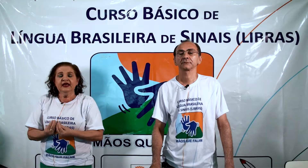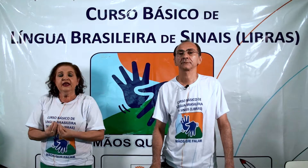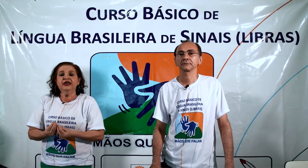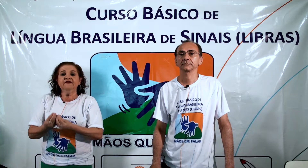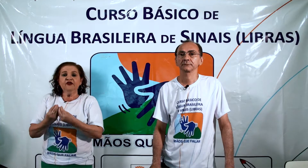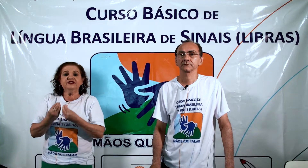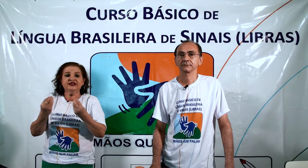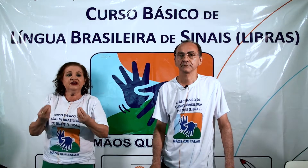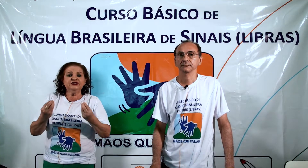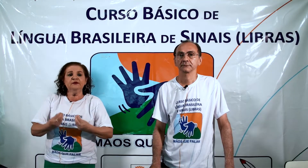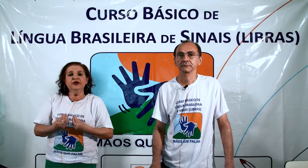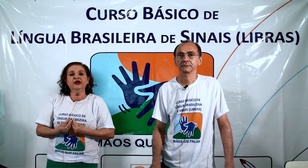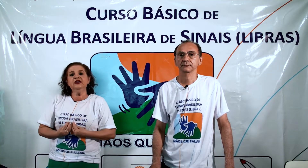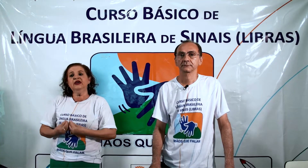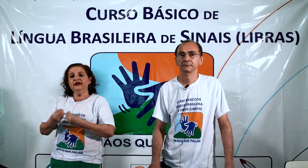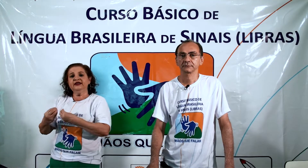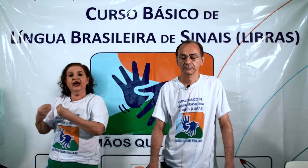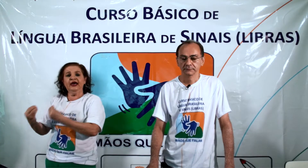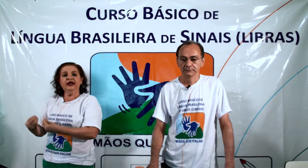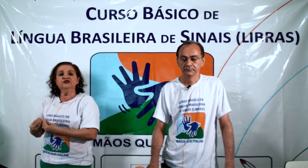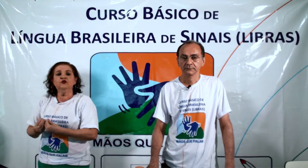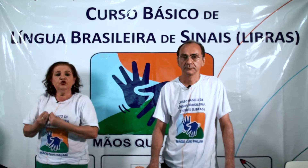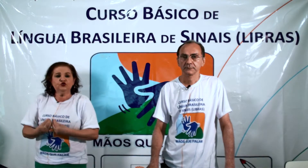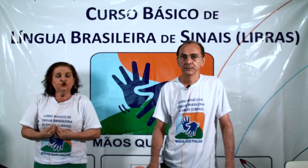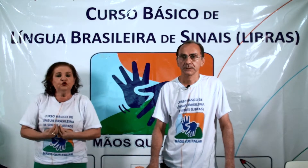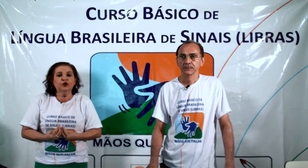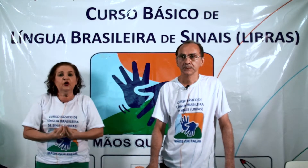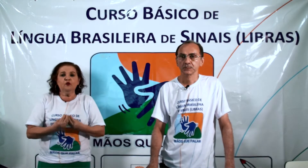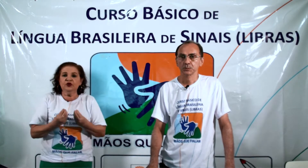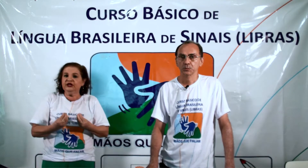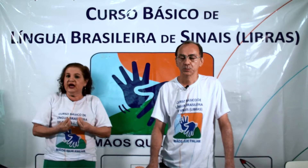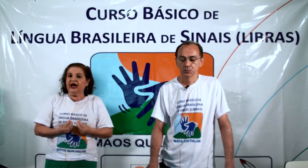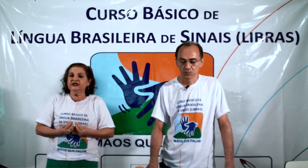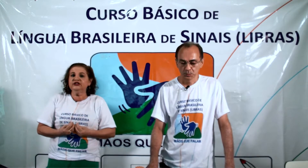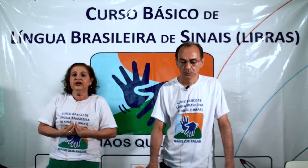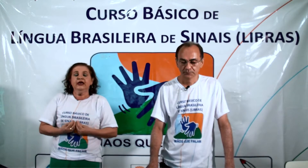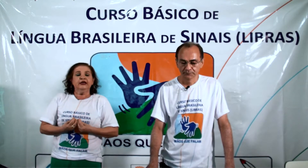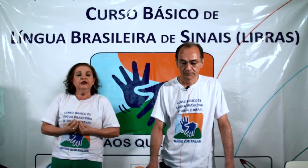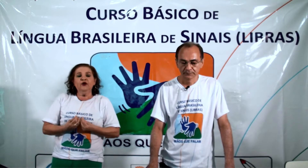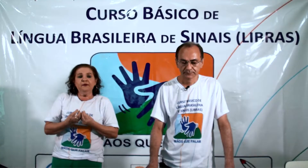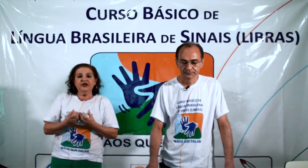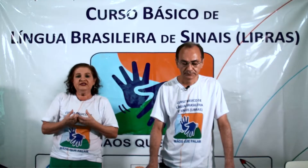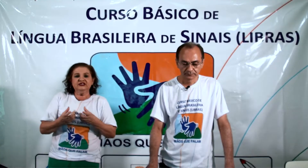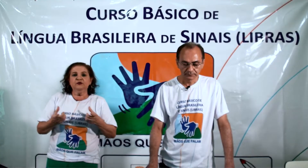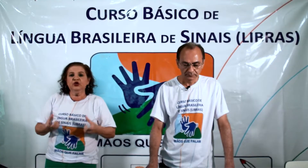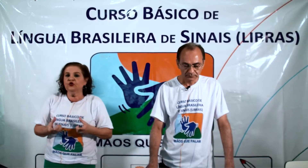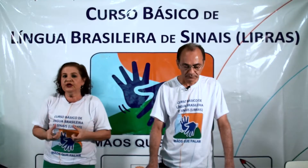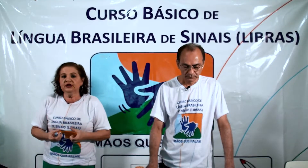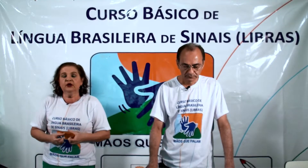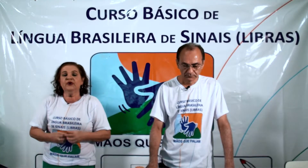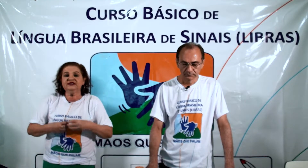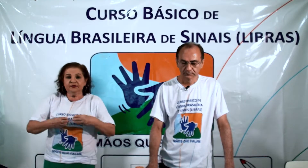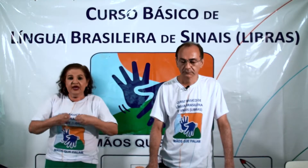E vocês também ir até a ele, o estudo. Uma comunidade que não é porque seja minoria, não, mas é porque